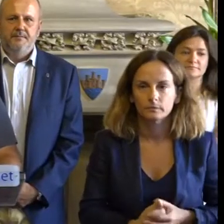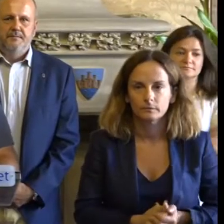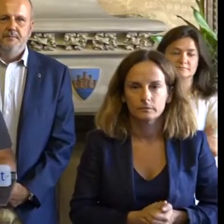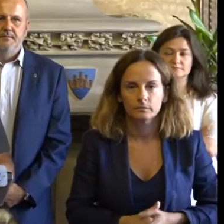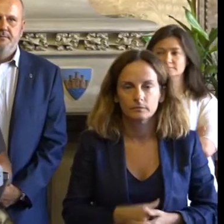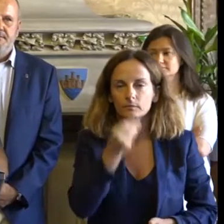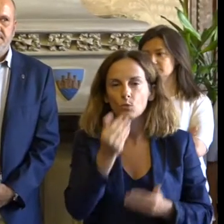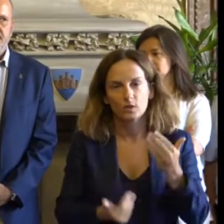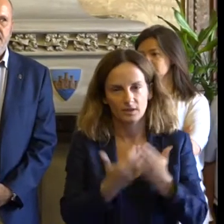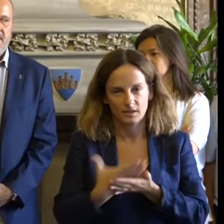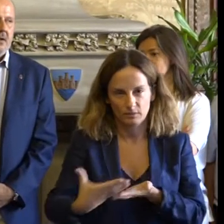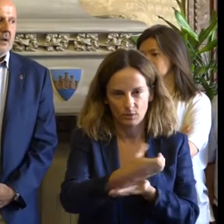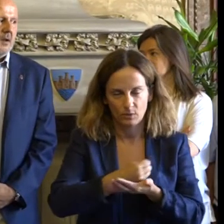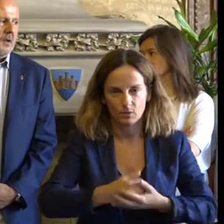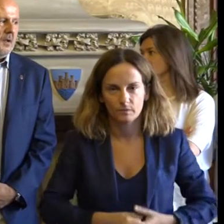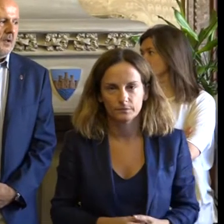Bon dia a tothom.